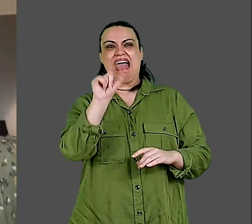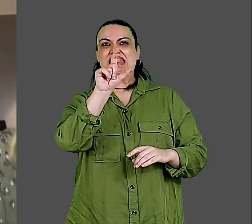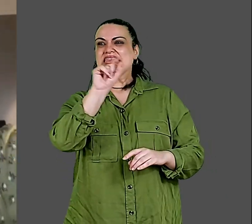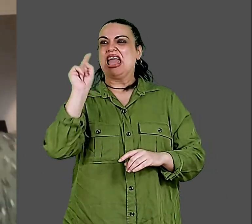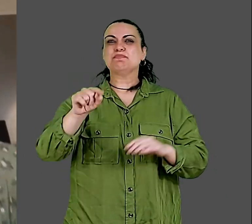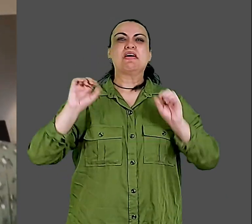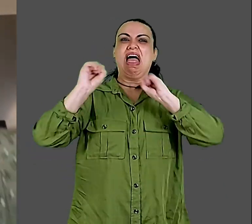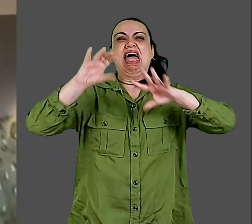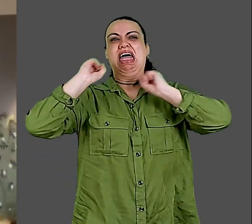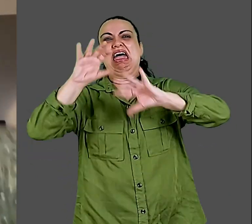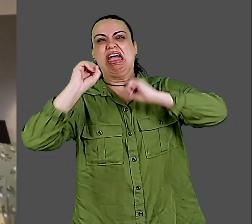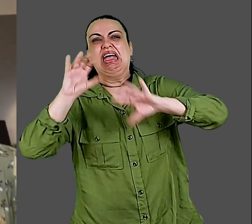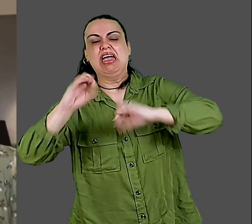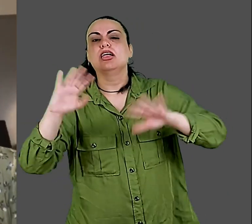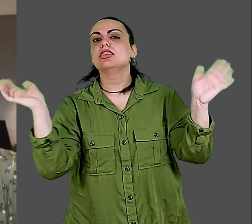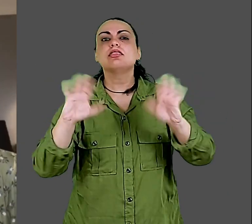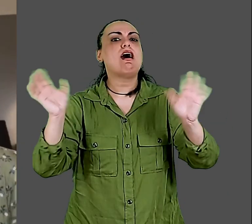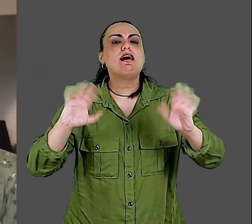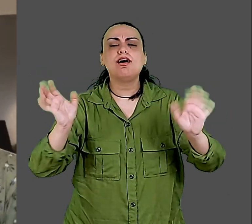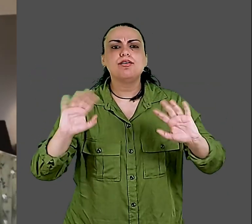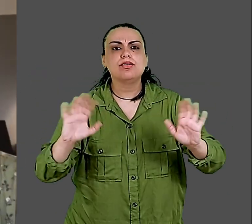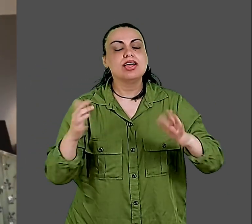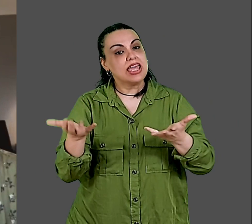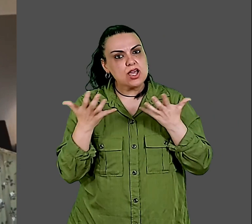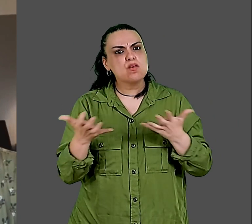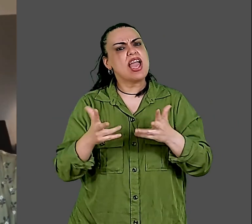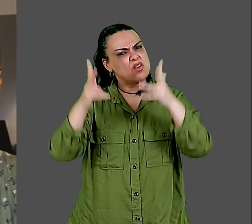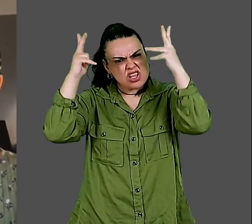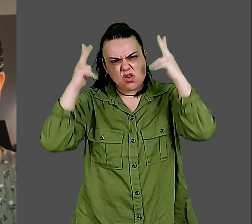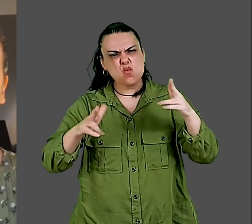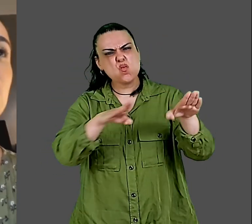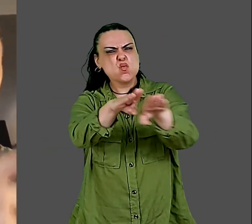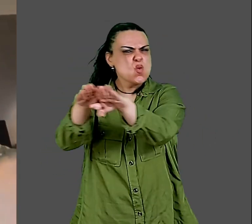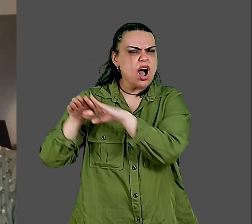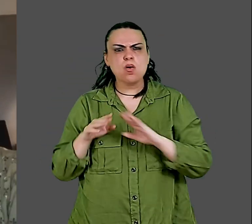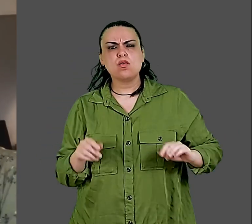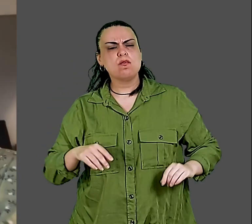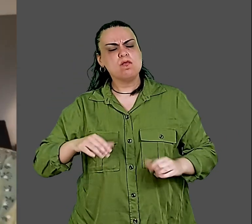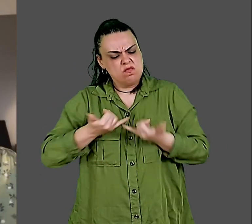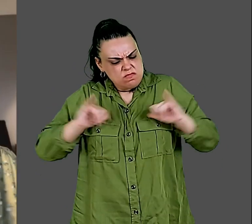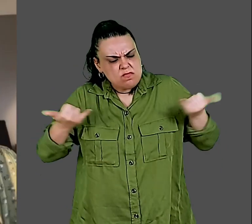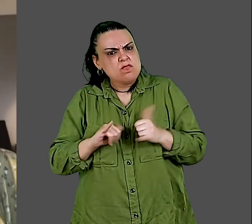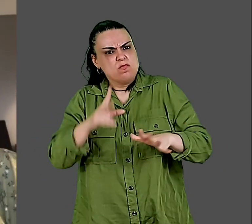nem aí, a pergunta é, o que eu estou fazendo aqui? Agora, se tiver 300,